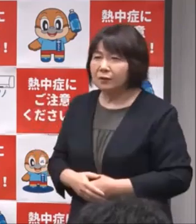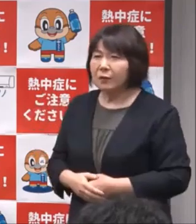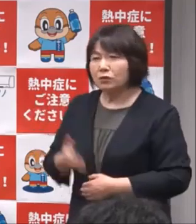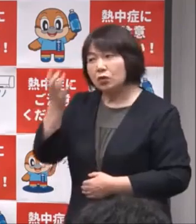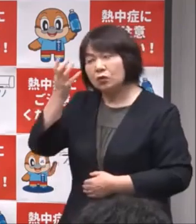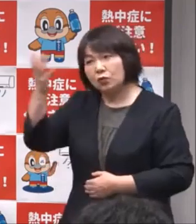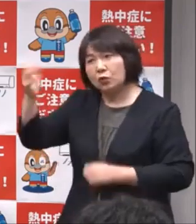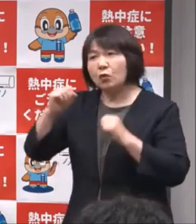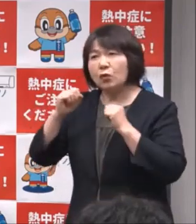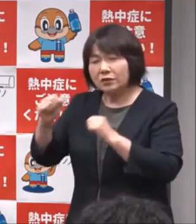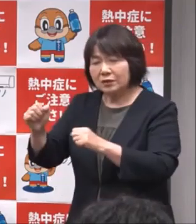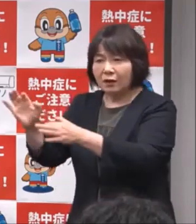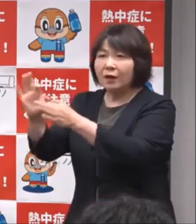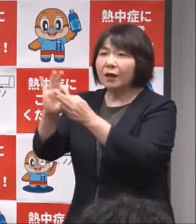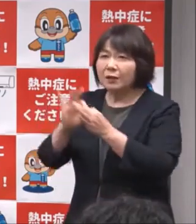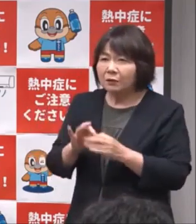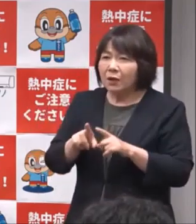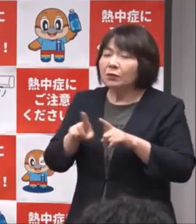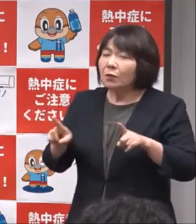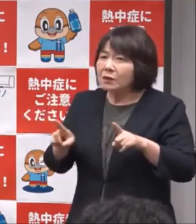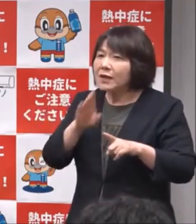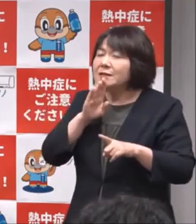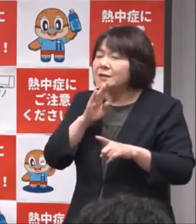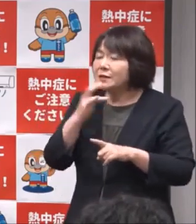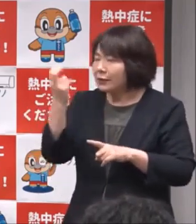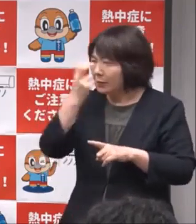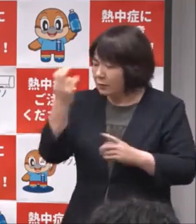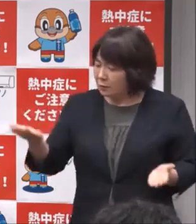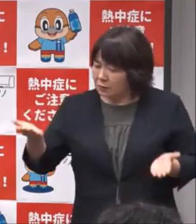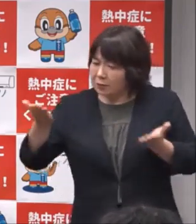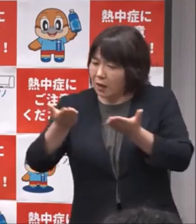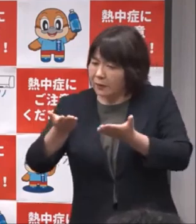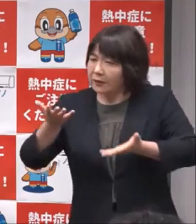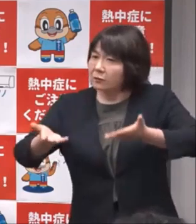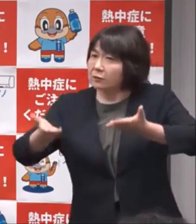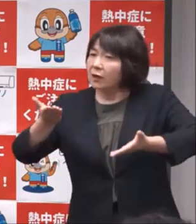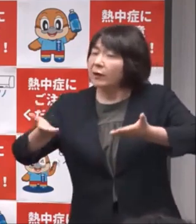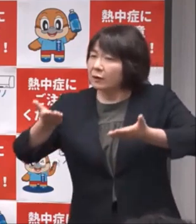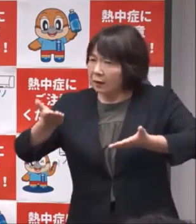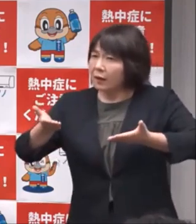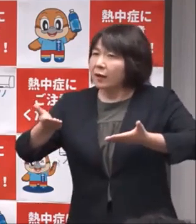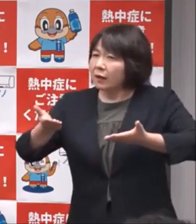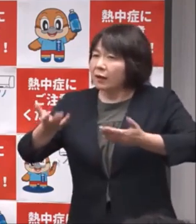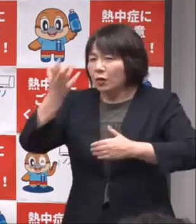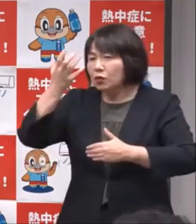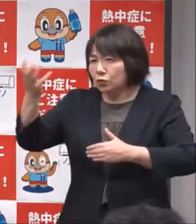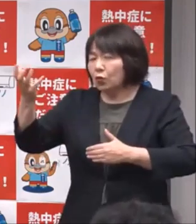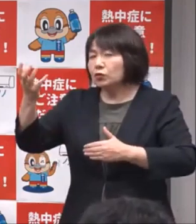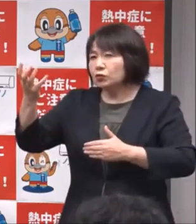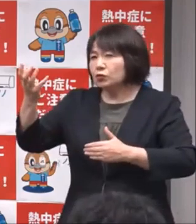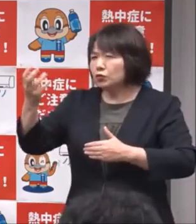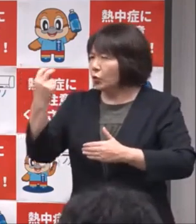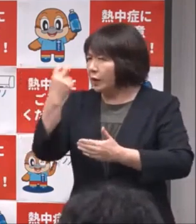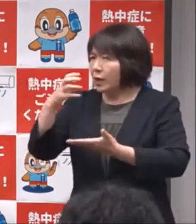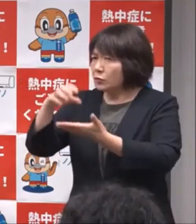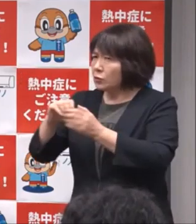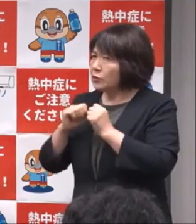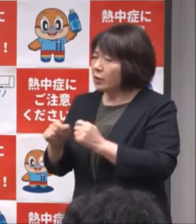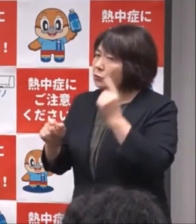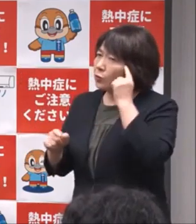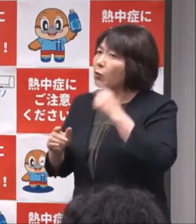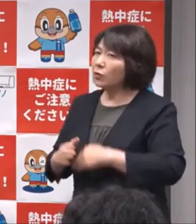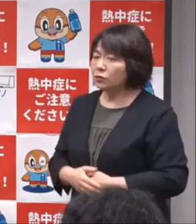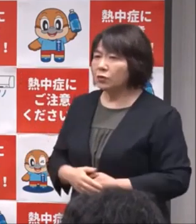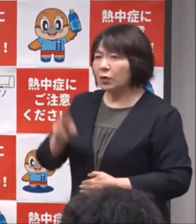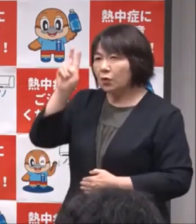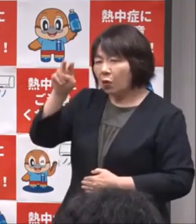予測をしたからには当然実測値と付き合わせて比較して、その予測精度を検証していると思うんですが、